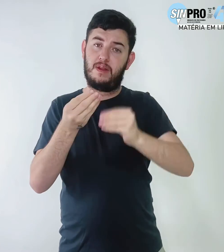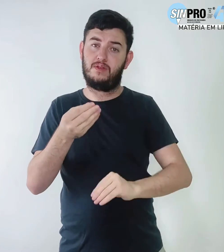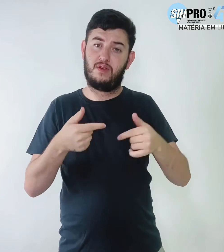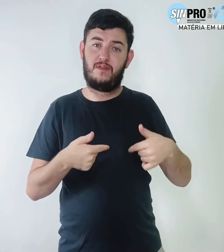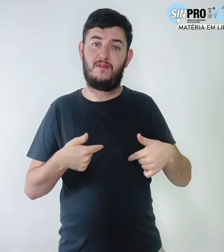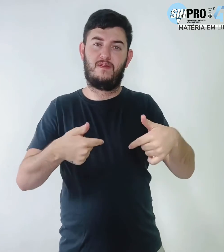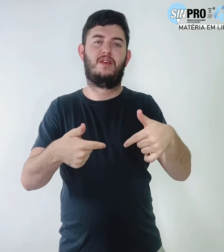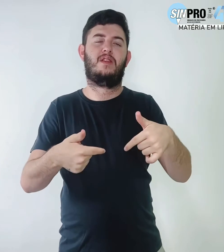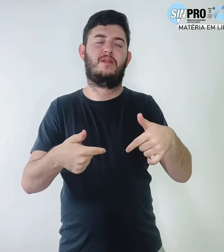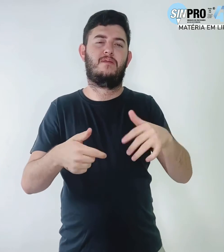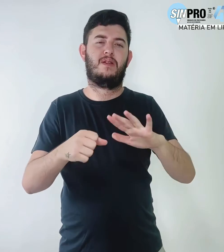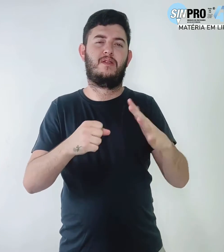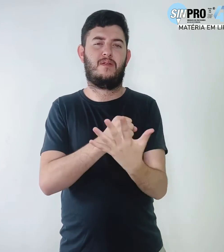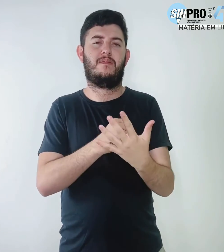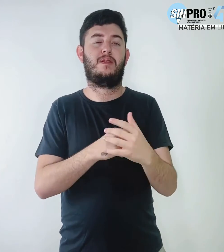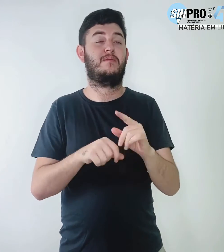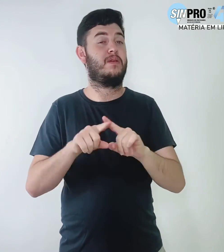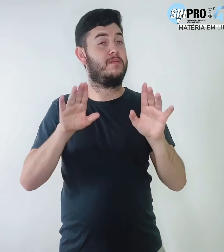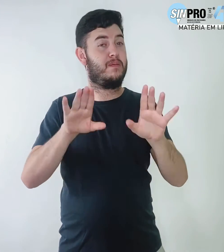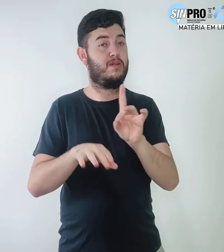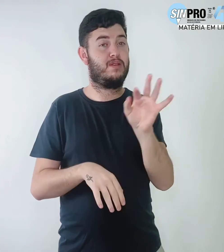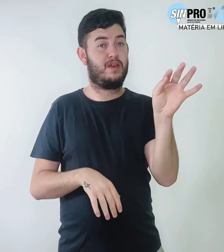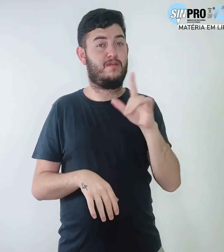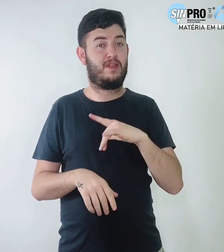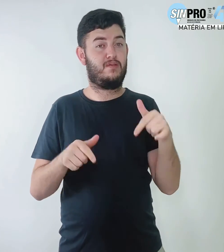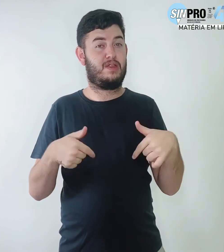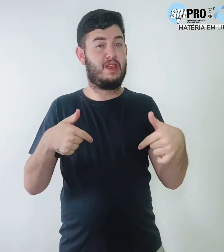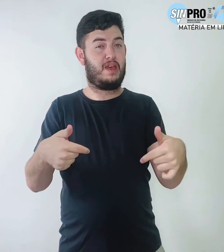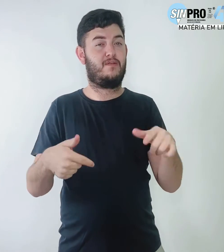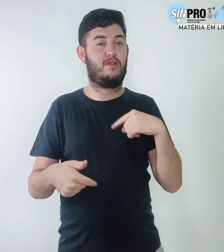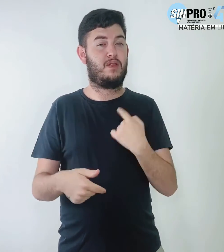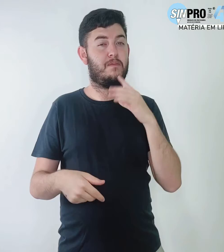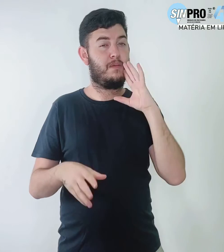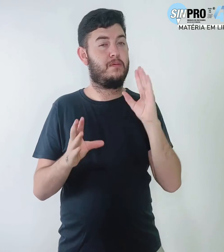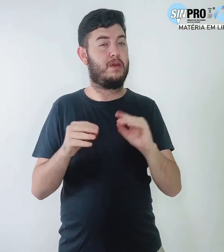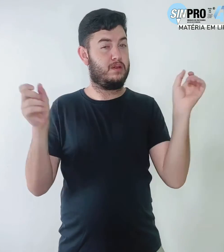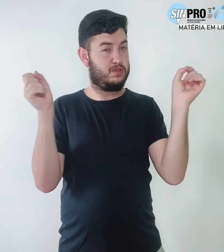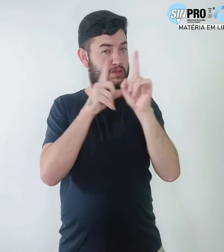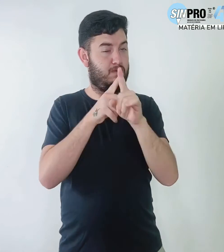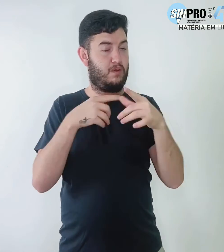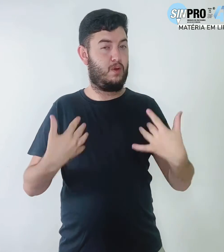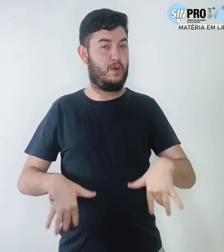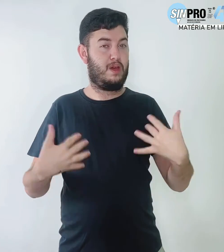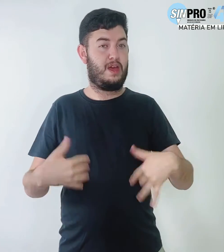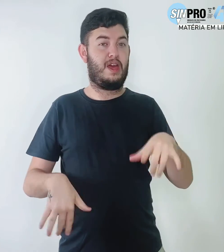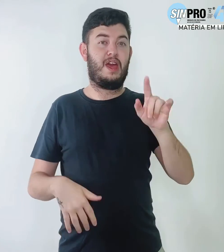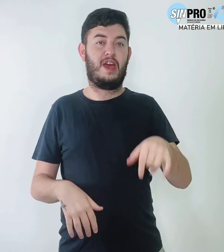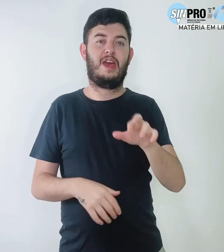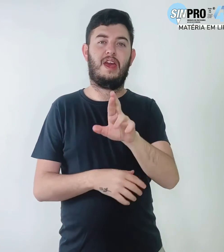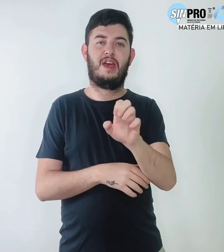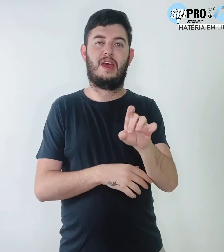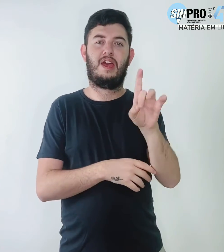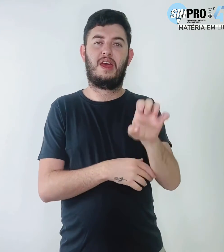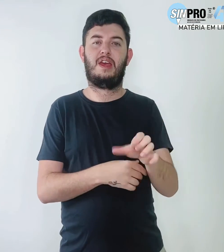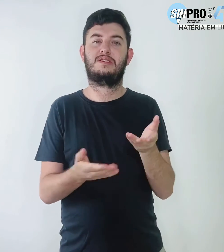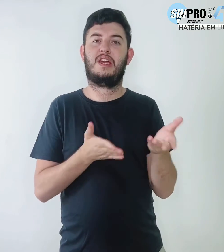enfrentamento desta pandemia. O DF tem ainda um desafio grande, que é uma pequena rede de